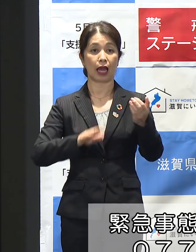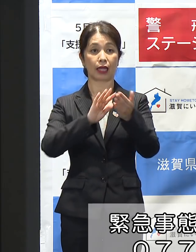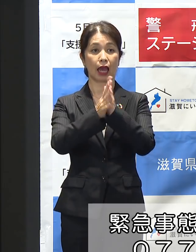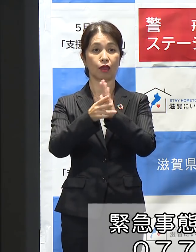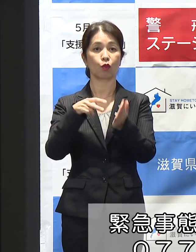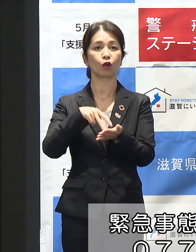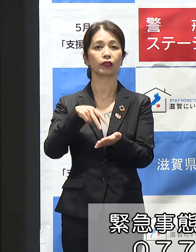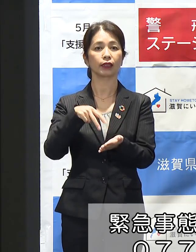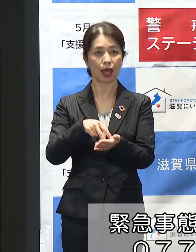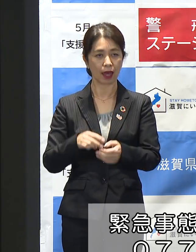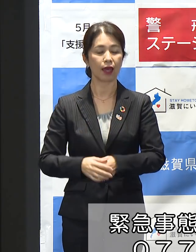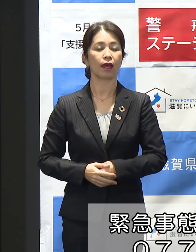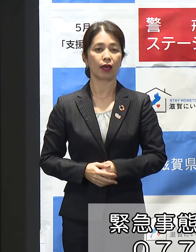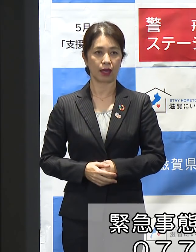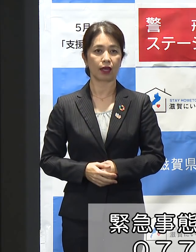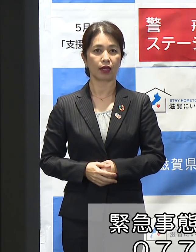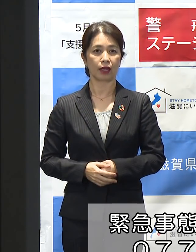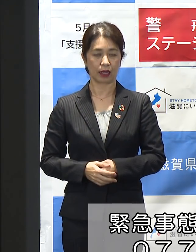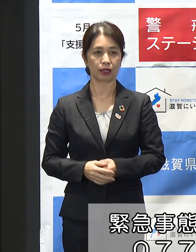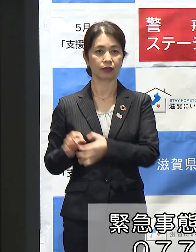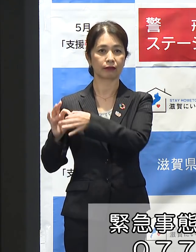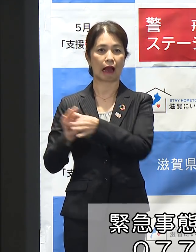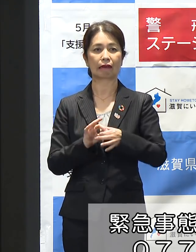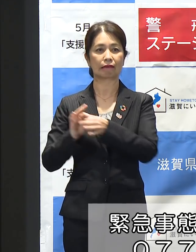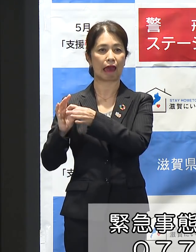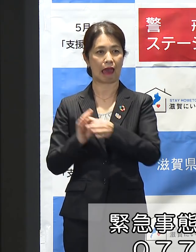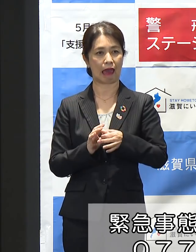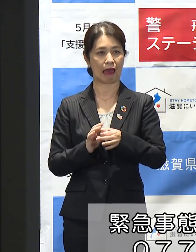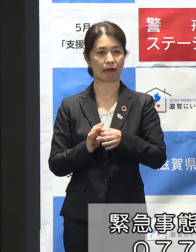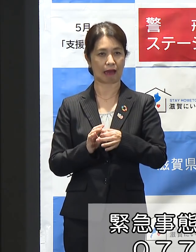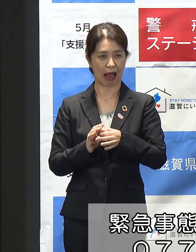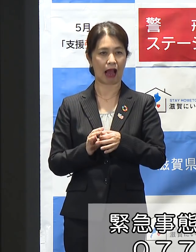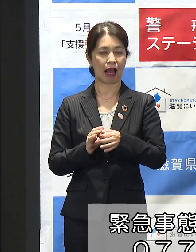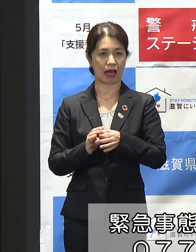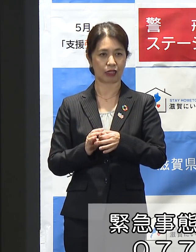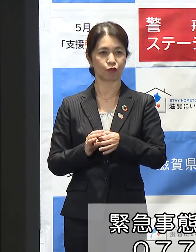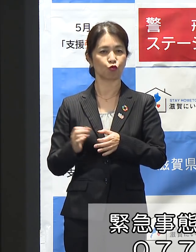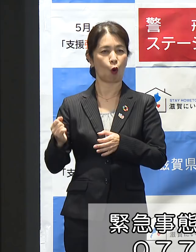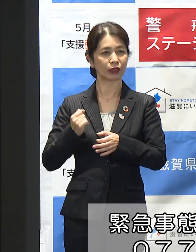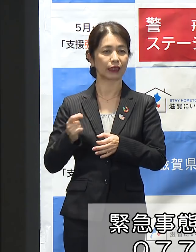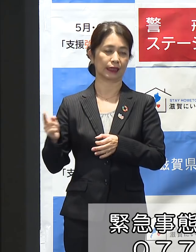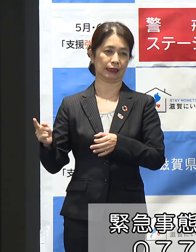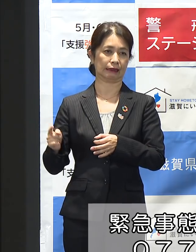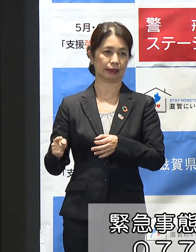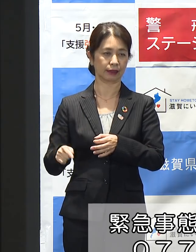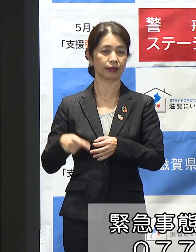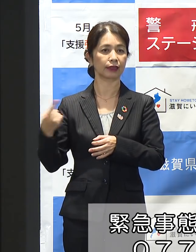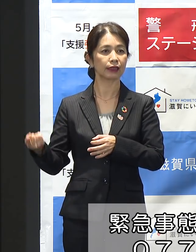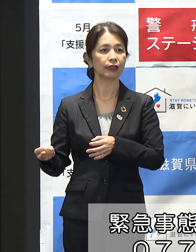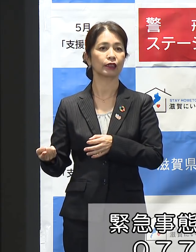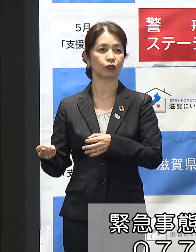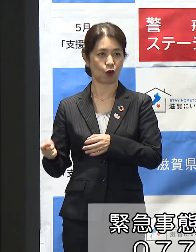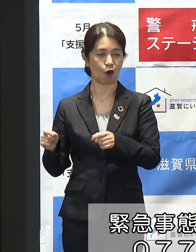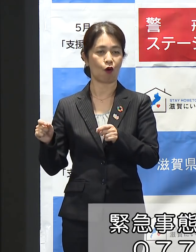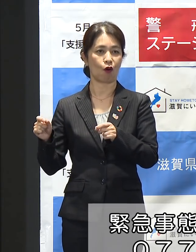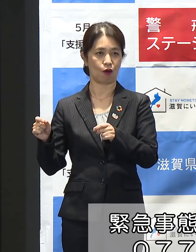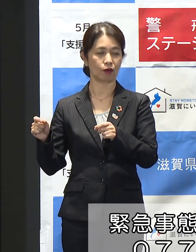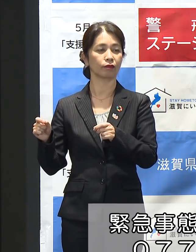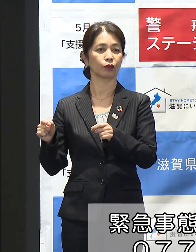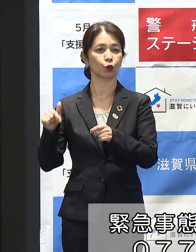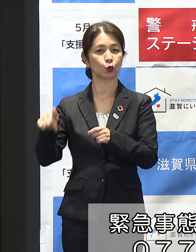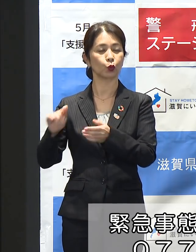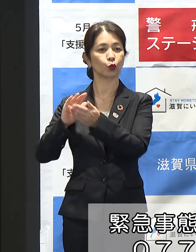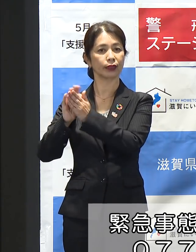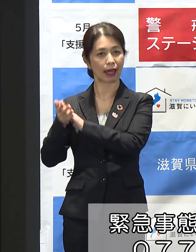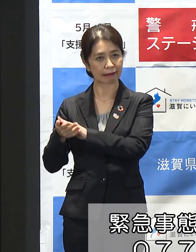ては、つながりの深い近隣府県の感染状況が一定の落ち着